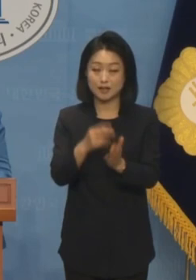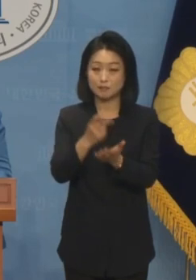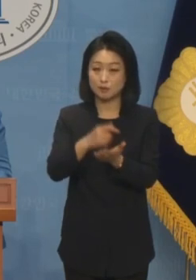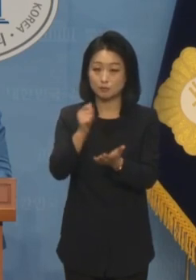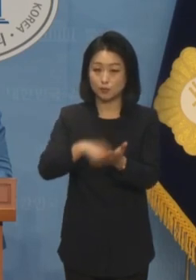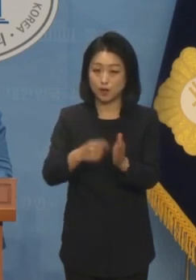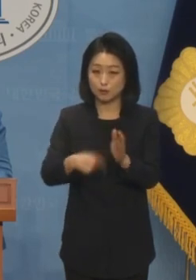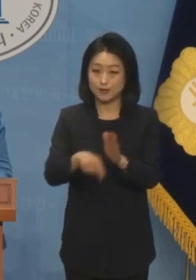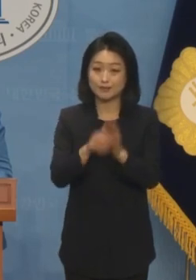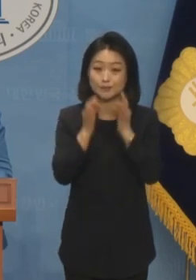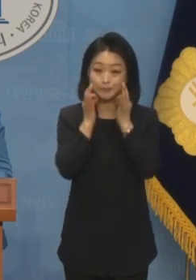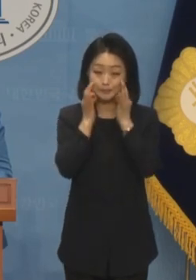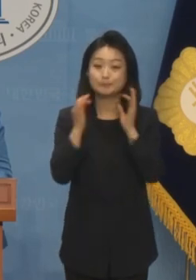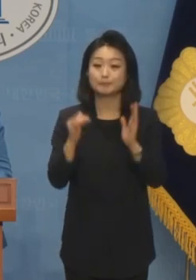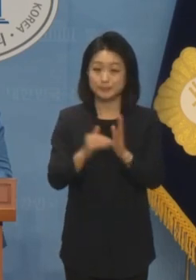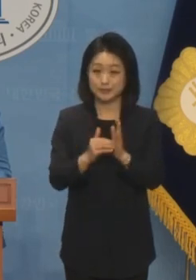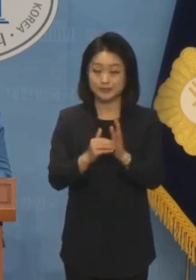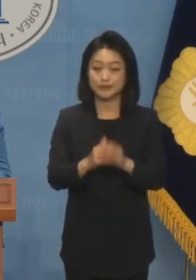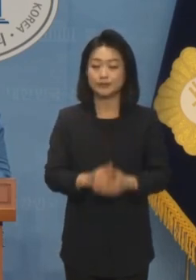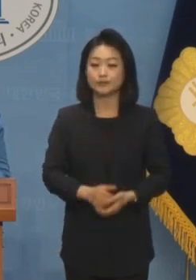위해 노력했습니다.